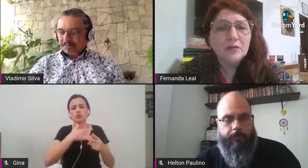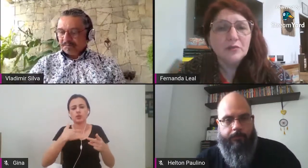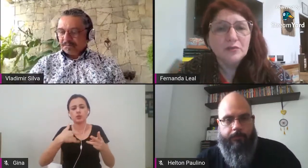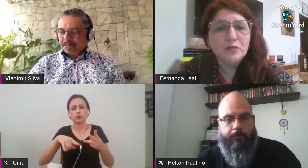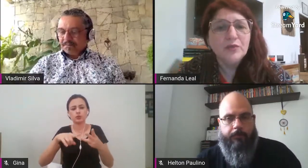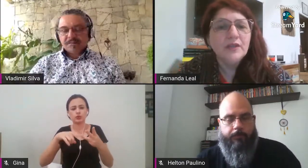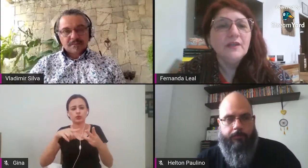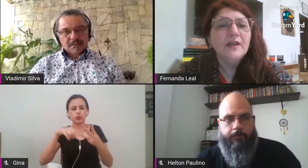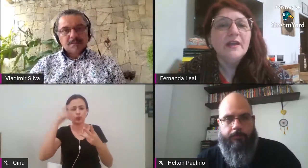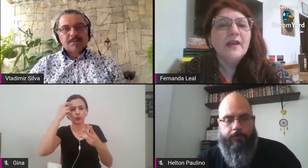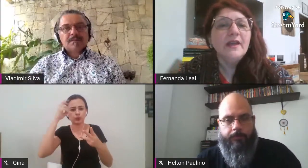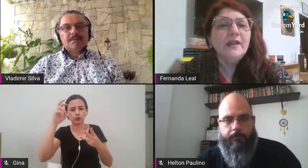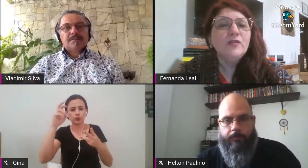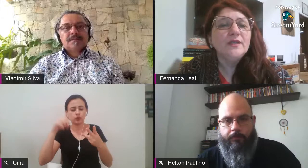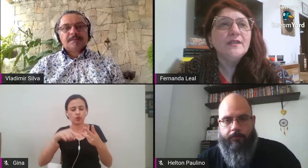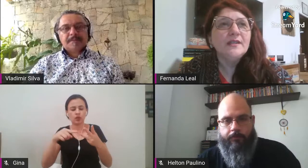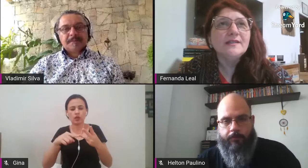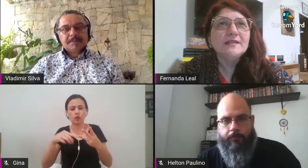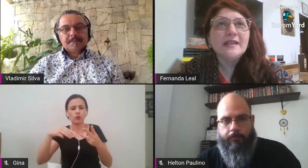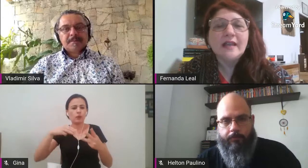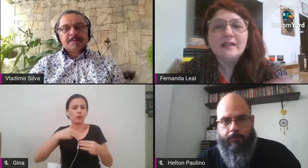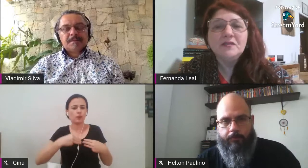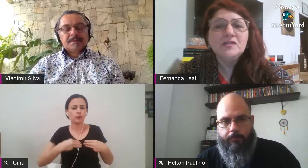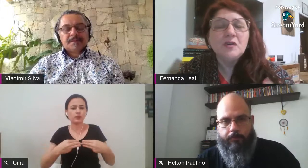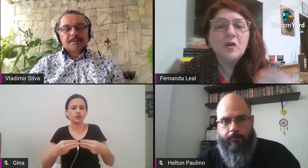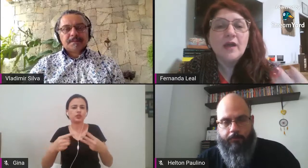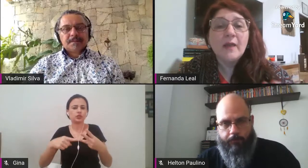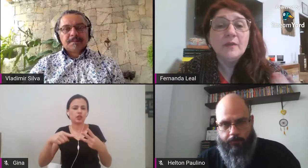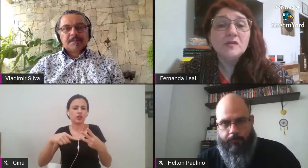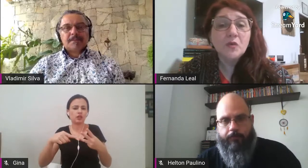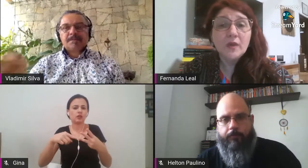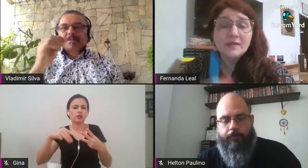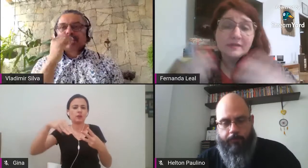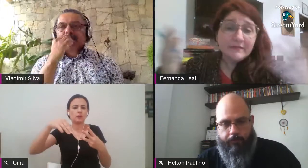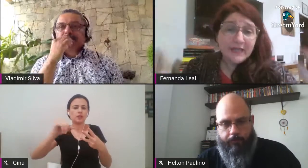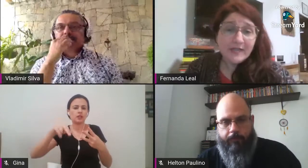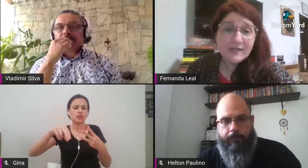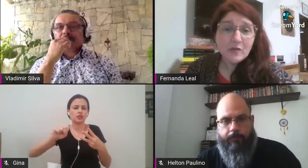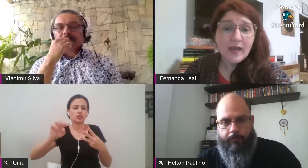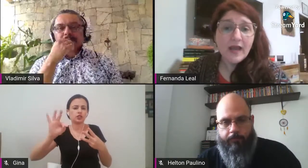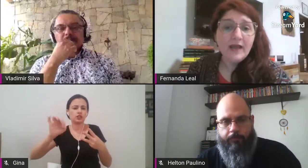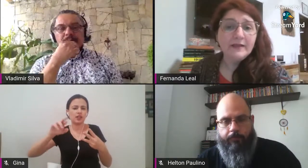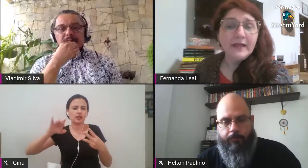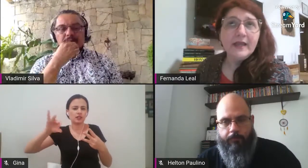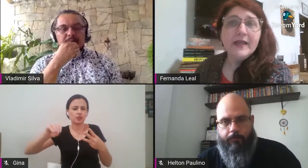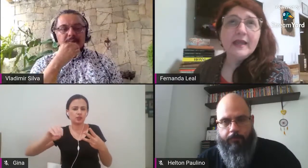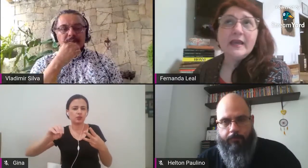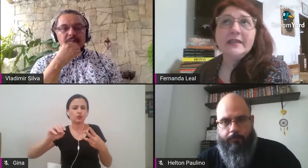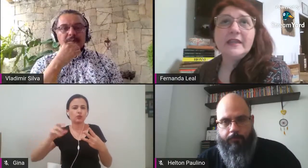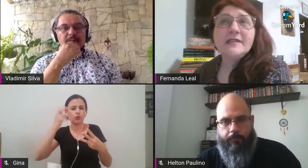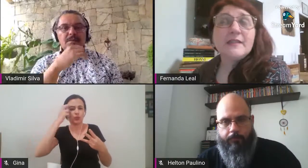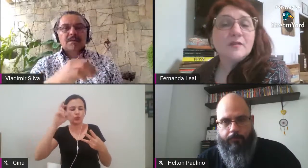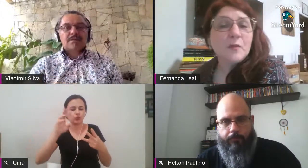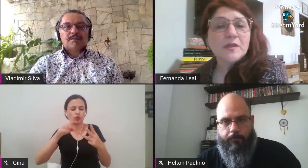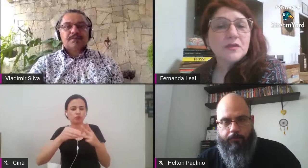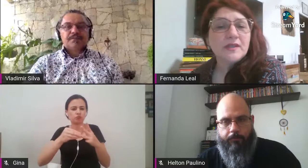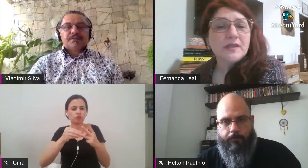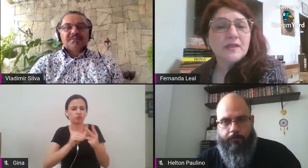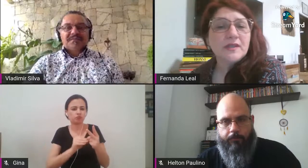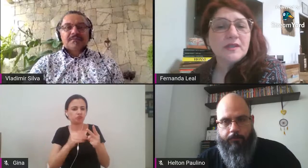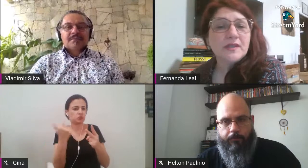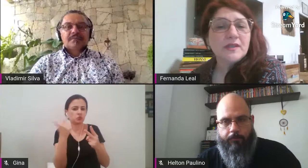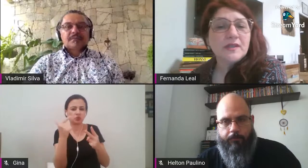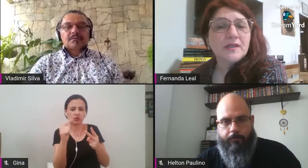a saúde e a cultura, né? O fim do Ministério da Cultura e todas as tentativas de colocar pessoas